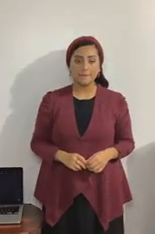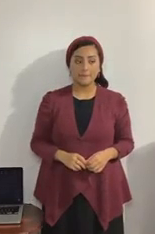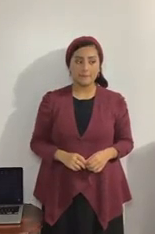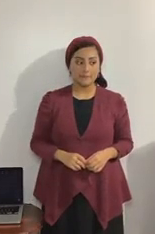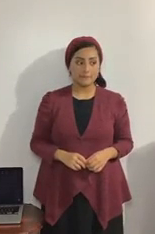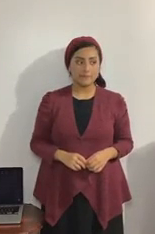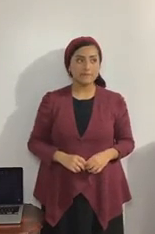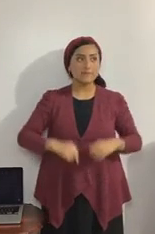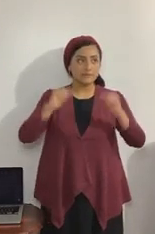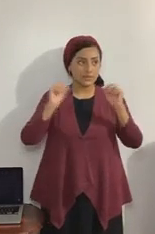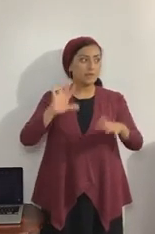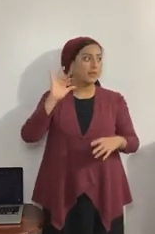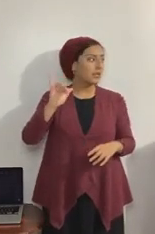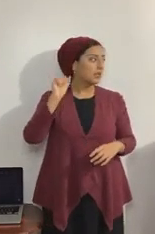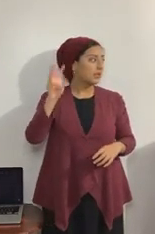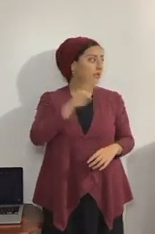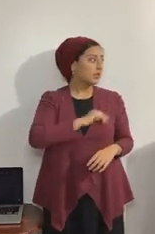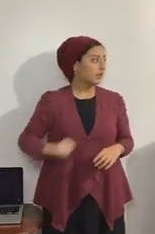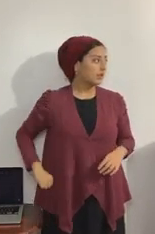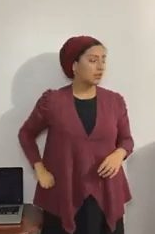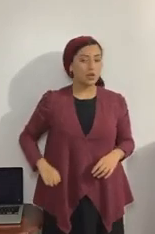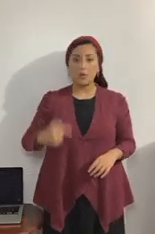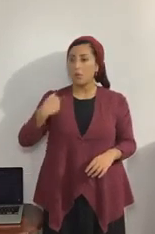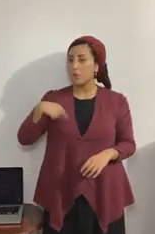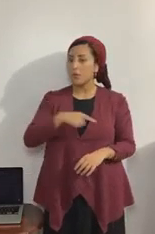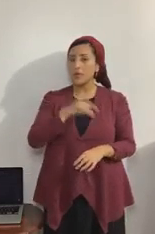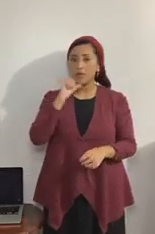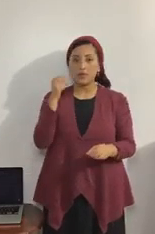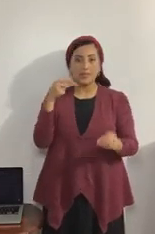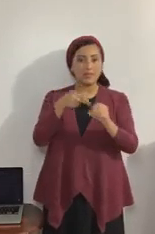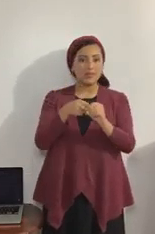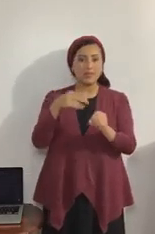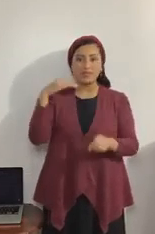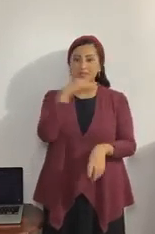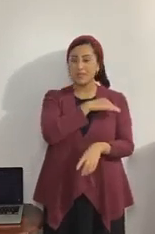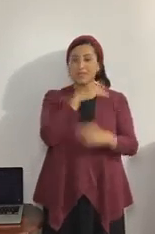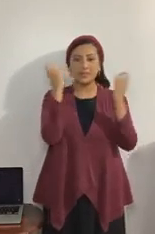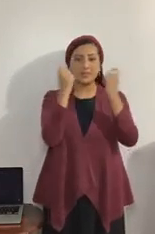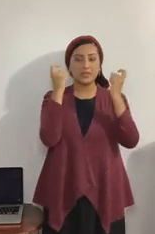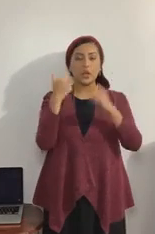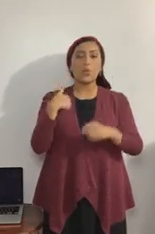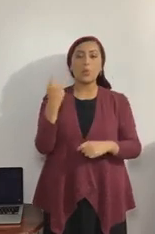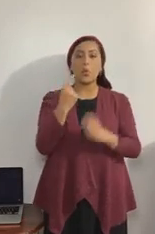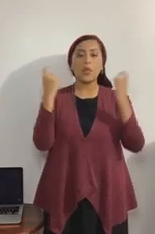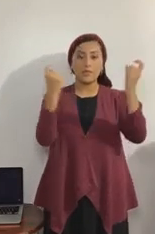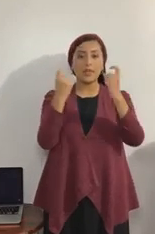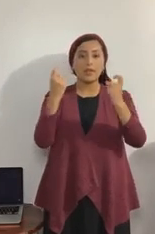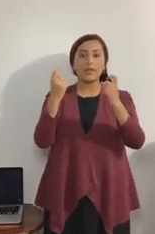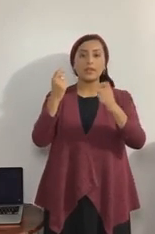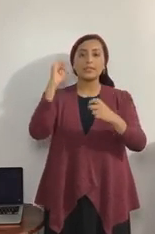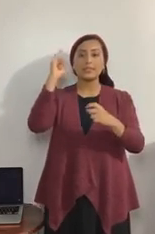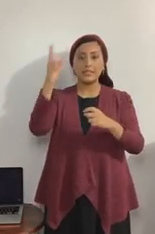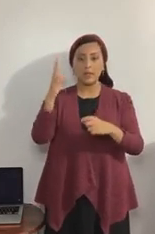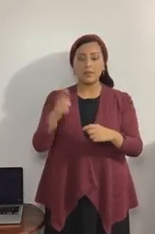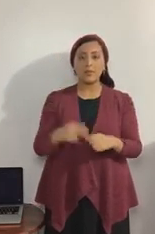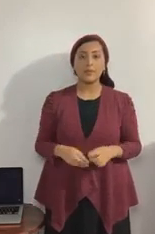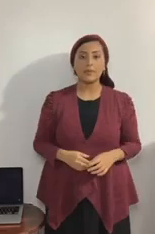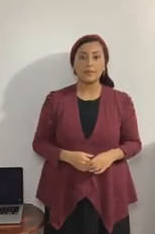Bendito es Yahshua HaMashiach. Por eso nosotros no participamos de estas fiestas del diablo. Nosotros celebramos las fiestas de Yahweh. Primera